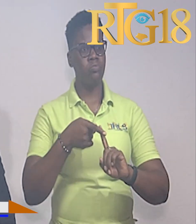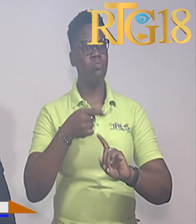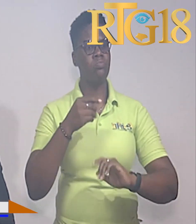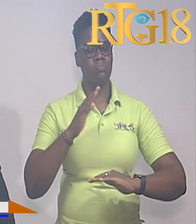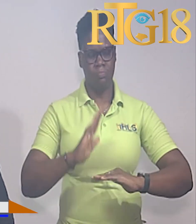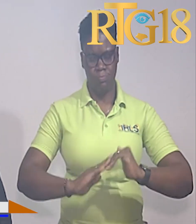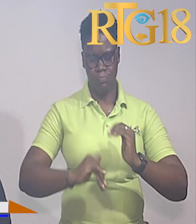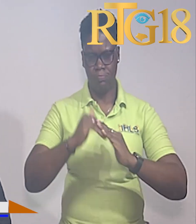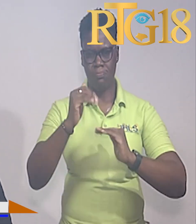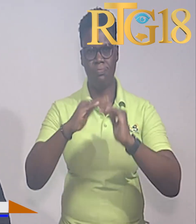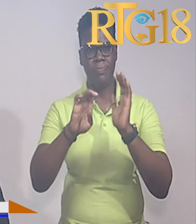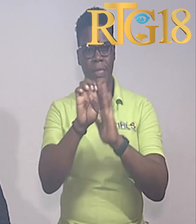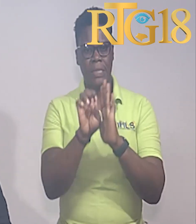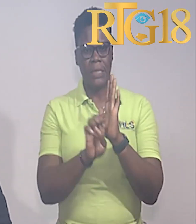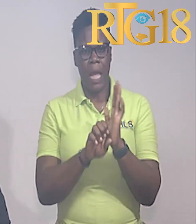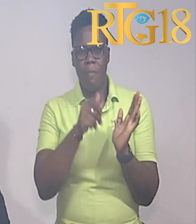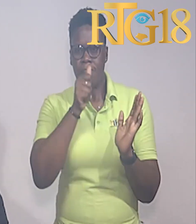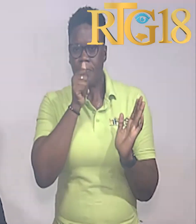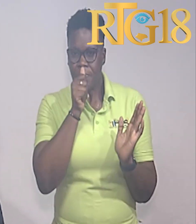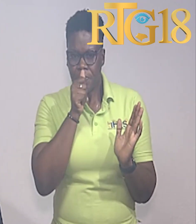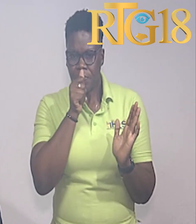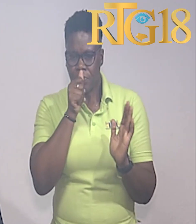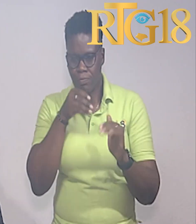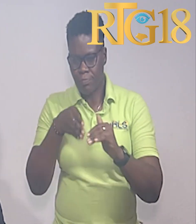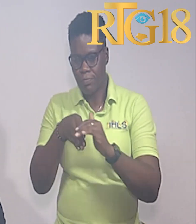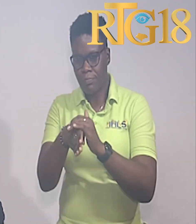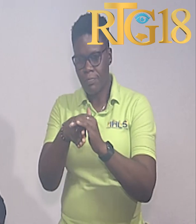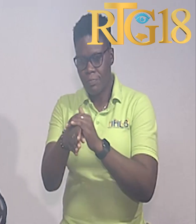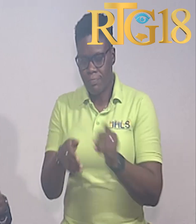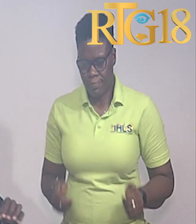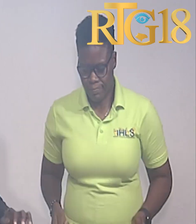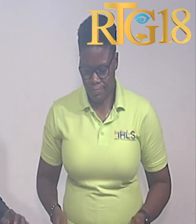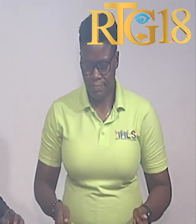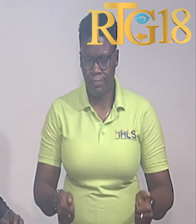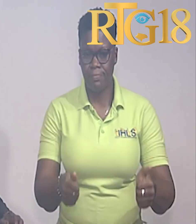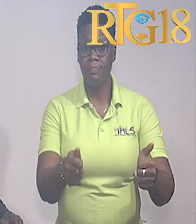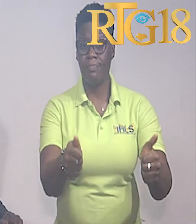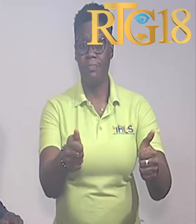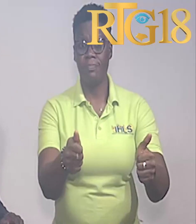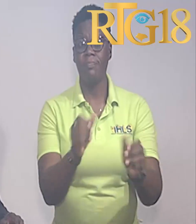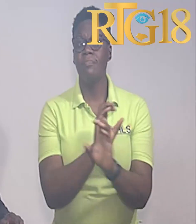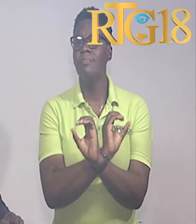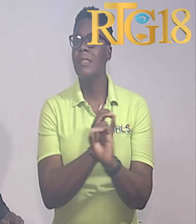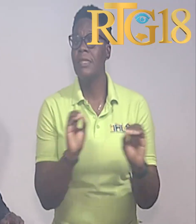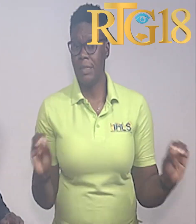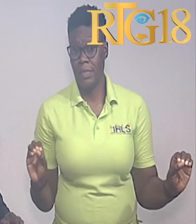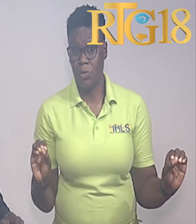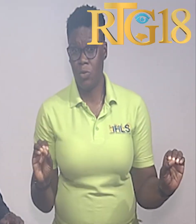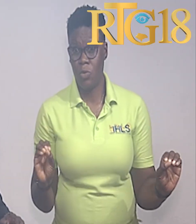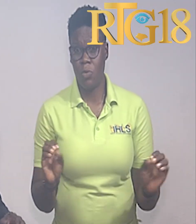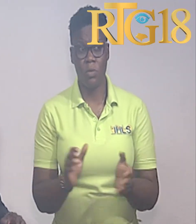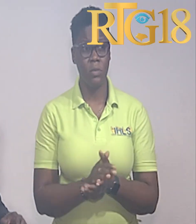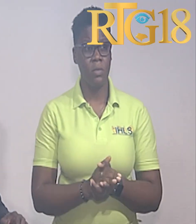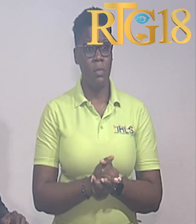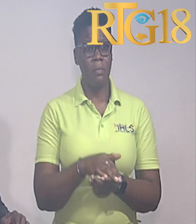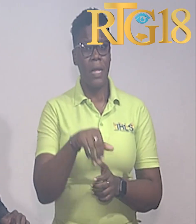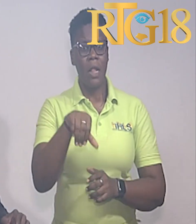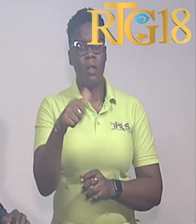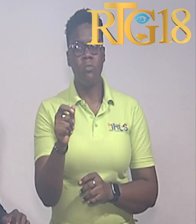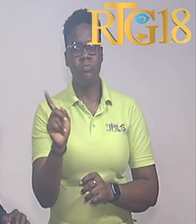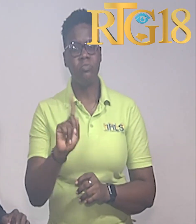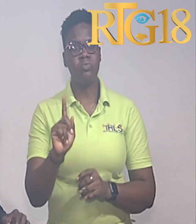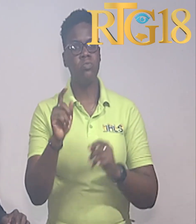ou privé, pas de rampe d'accès, pas de ligne de guidage, pas de l'autre